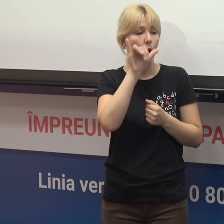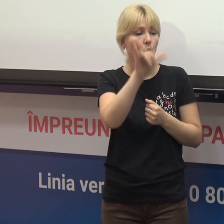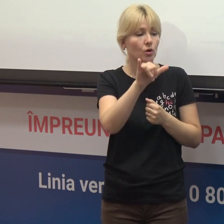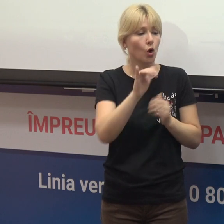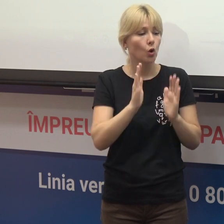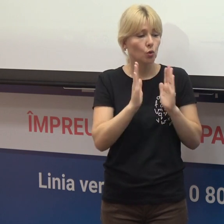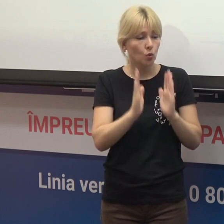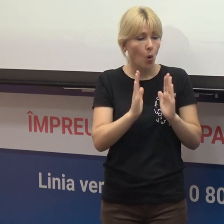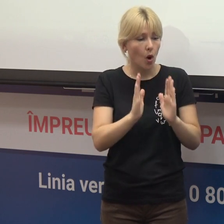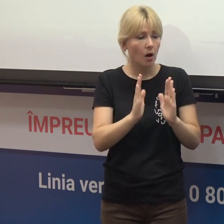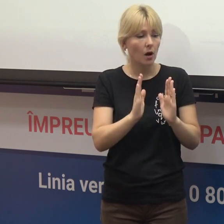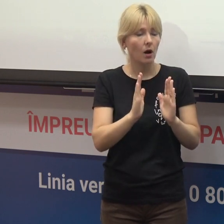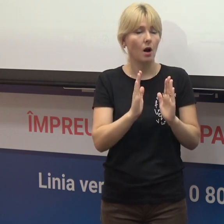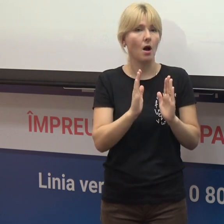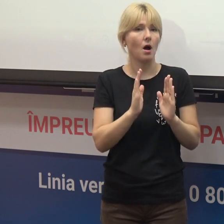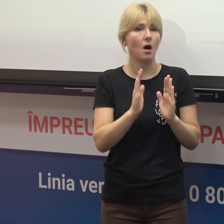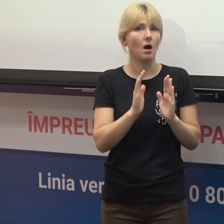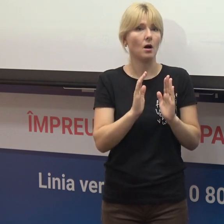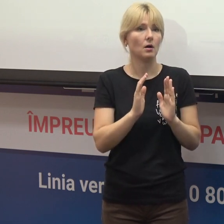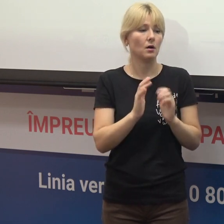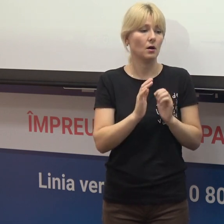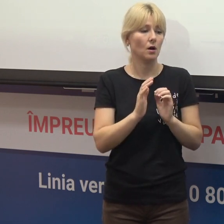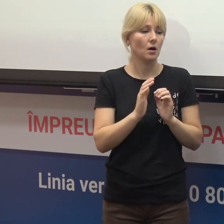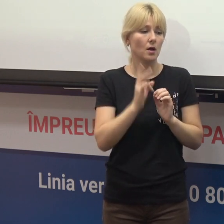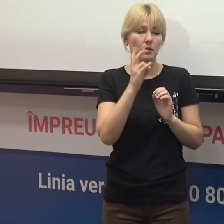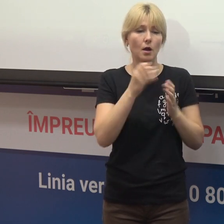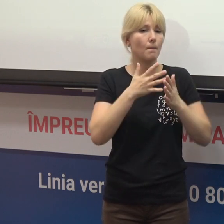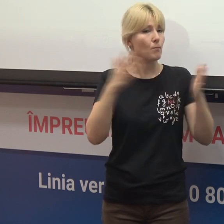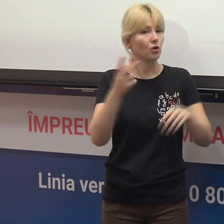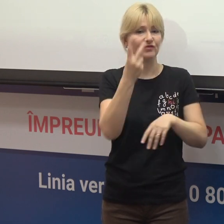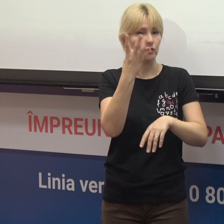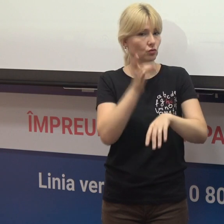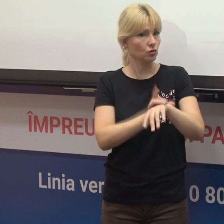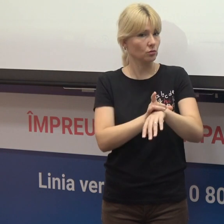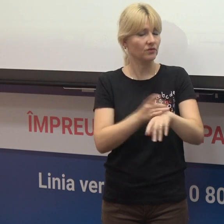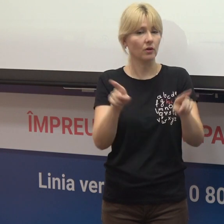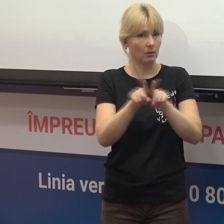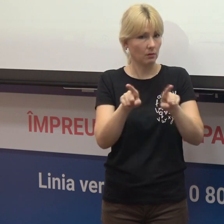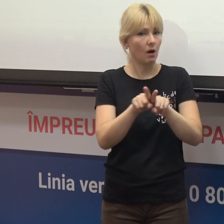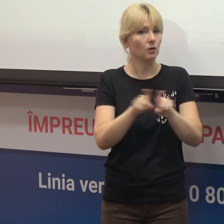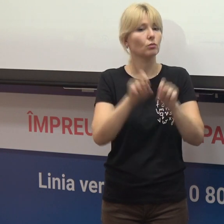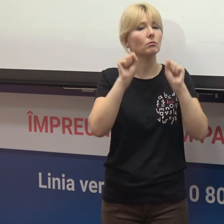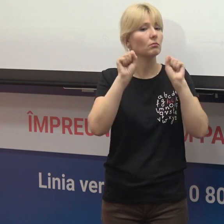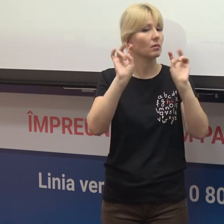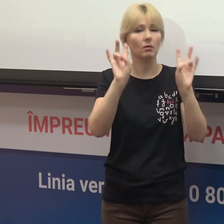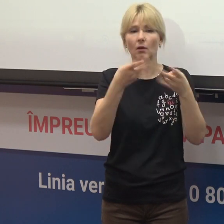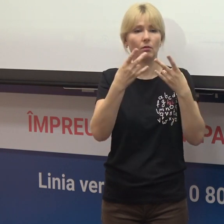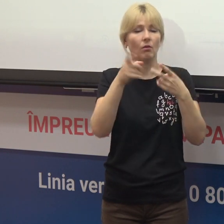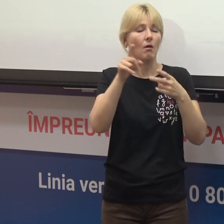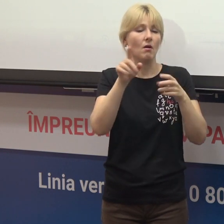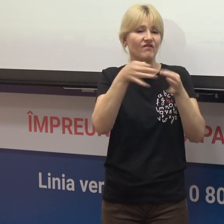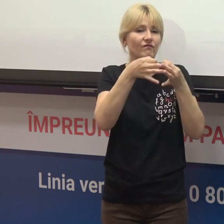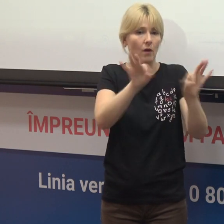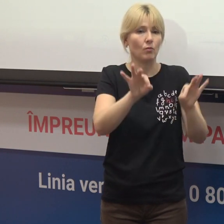Moldova va fi într-o perioadă nu mai mare de 24 de ore, iarăși în baza unui